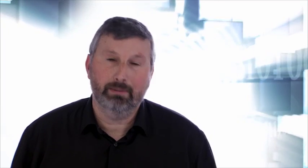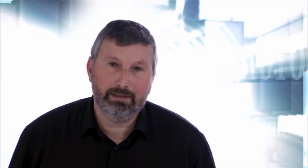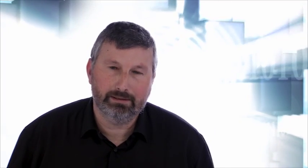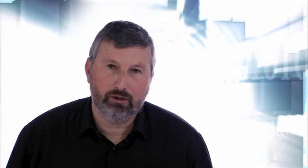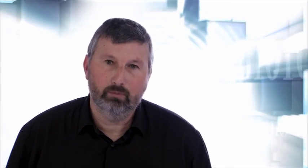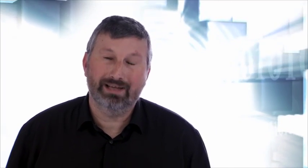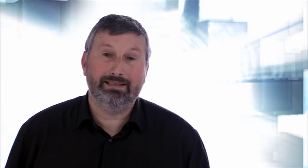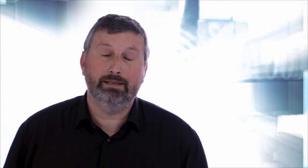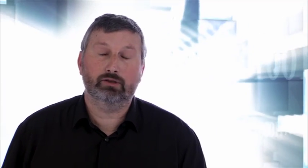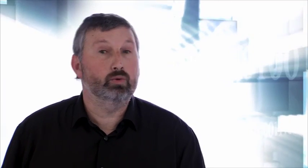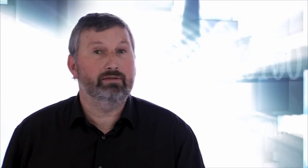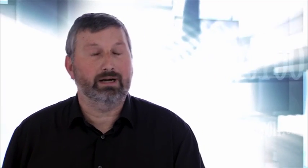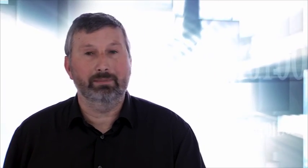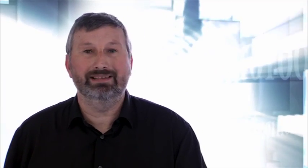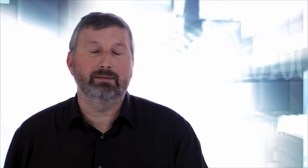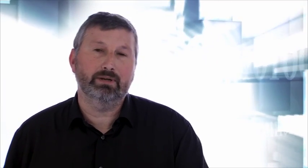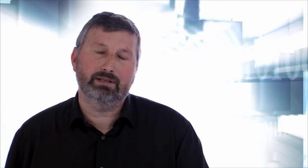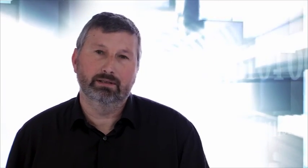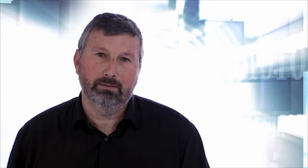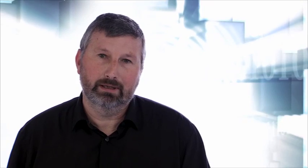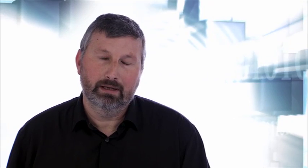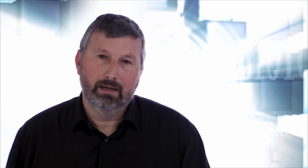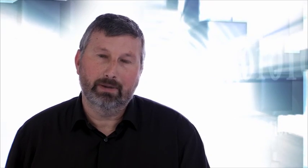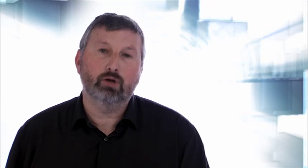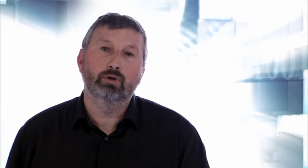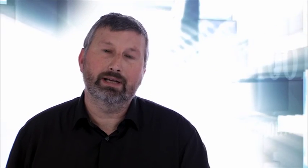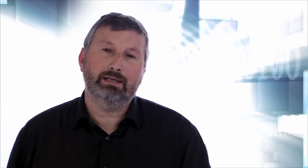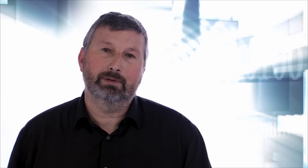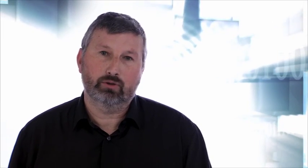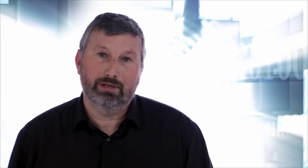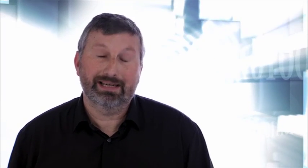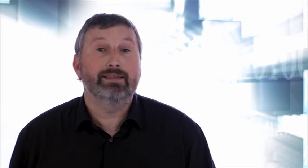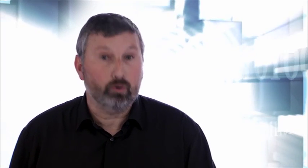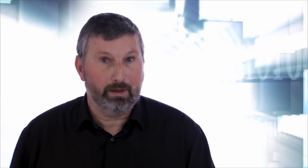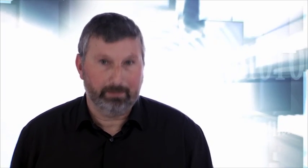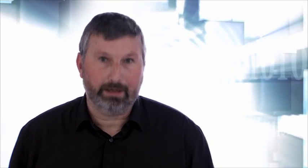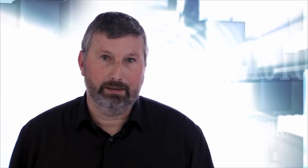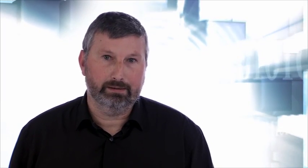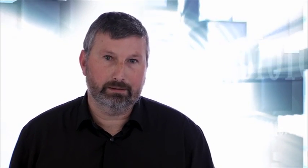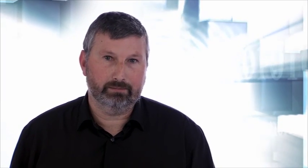máis de como as TIC son unha ferramenta imprescindible para comunicar as persoas e derrubar barreiras.